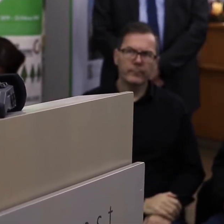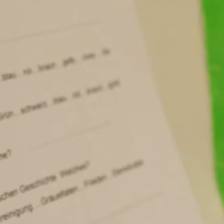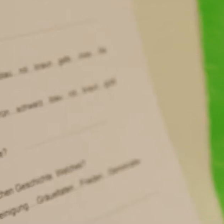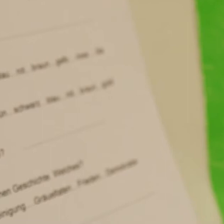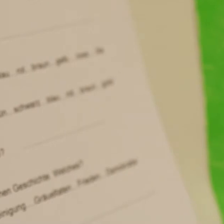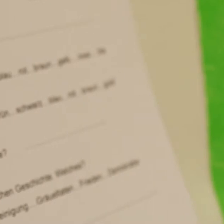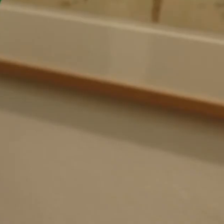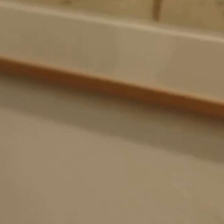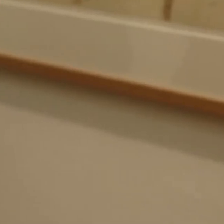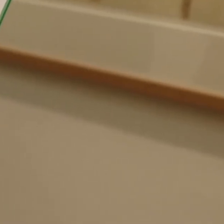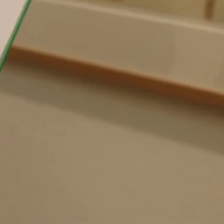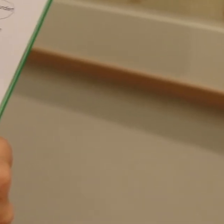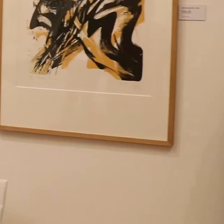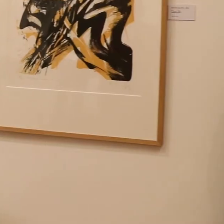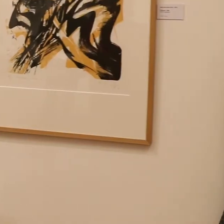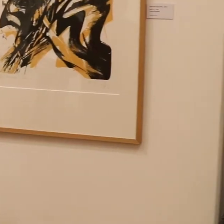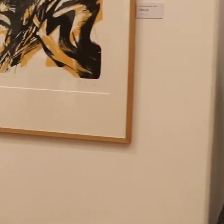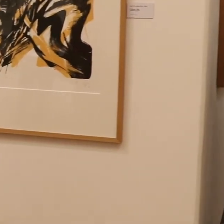kommen.